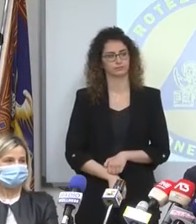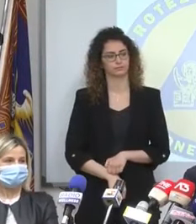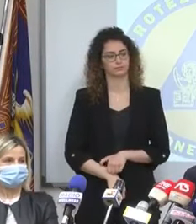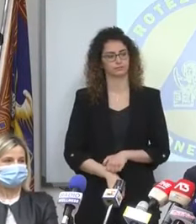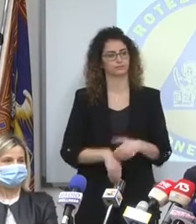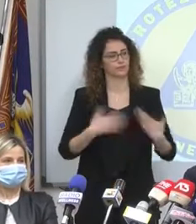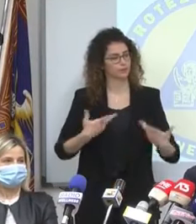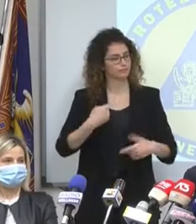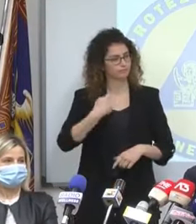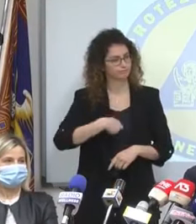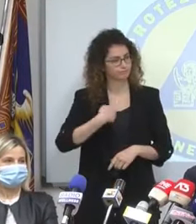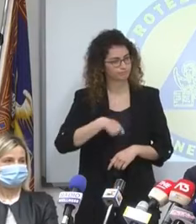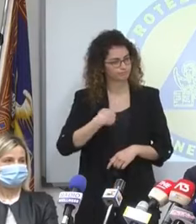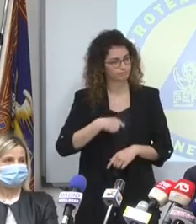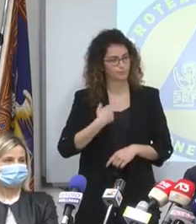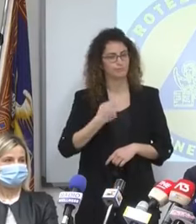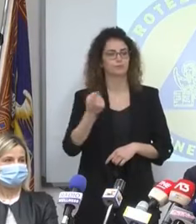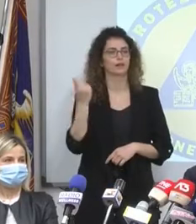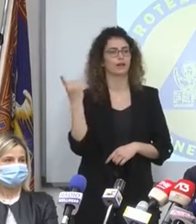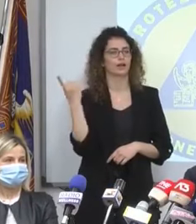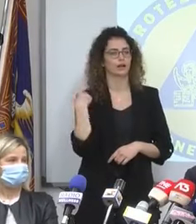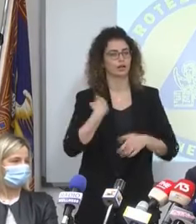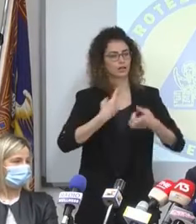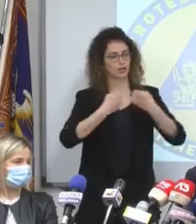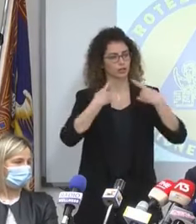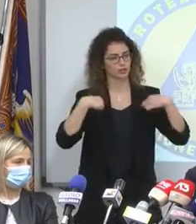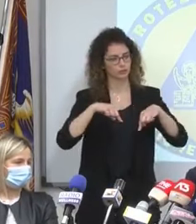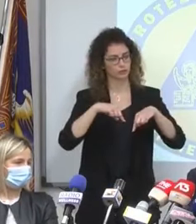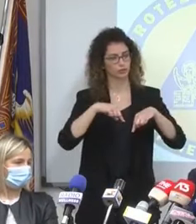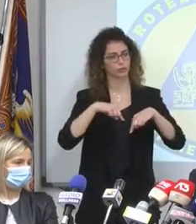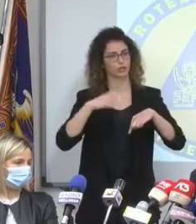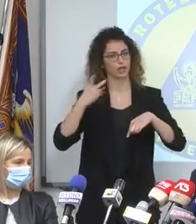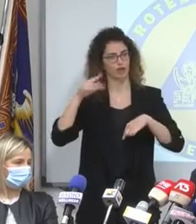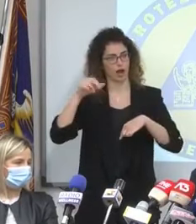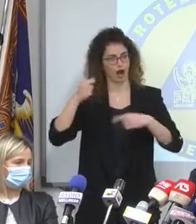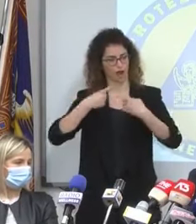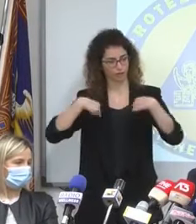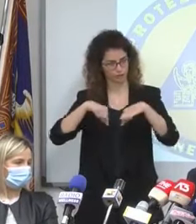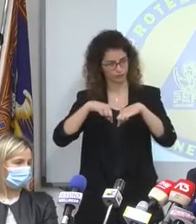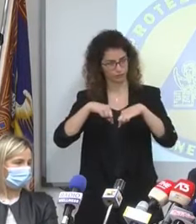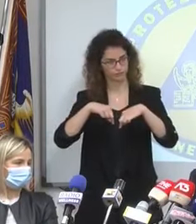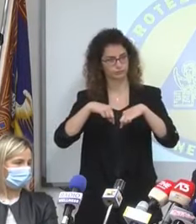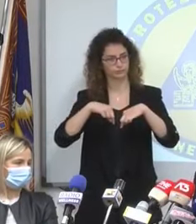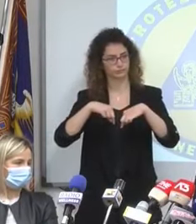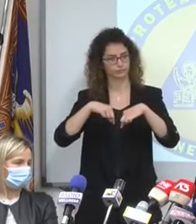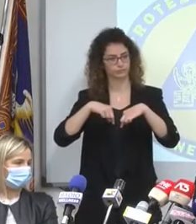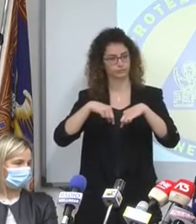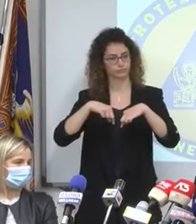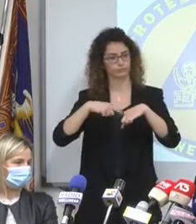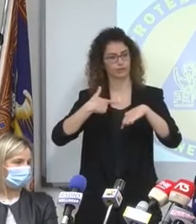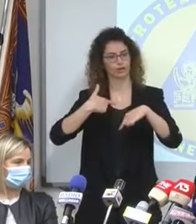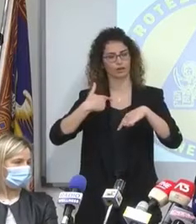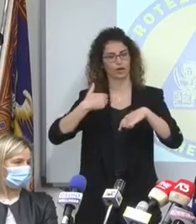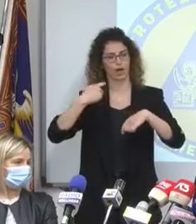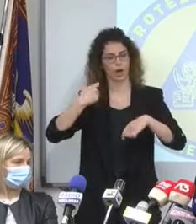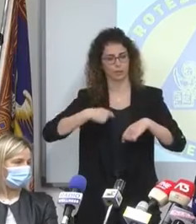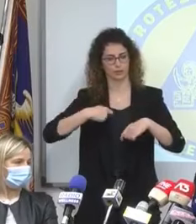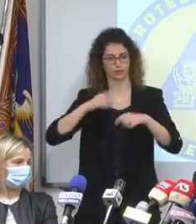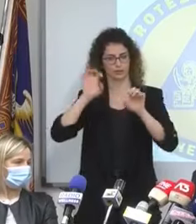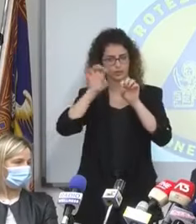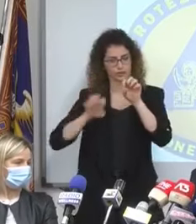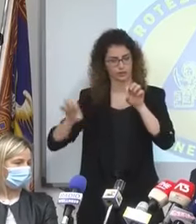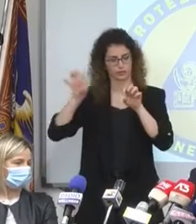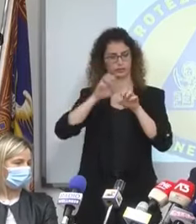Allora Presidente, ieri avete avuto questa riunione con Draghi come governatore. Ma sì, non ne ho neanche parlato.